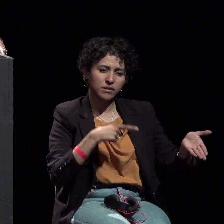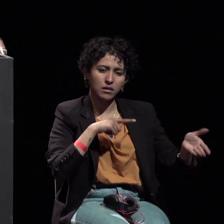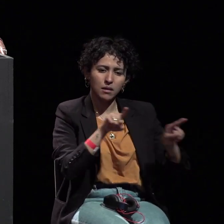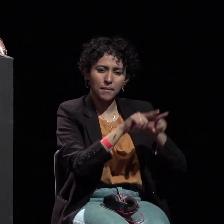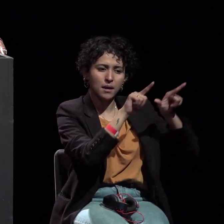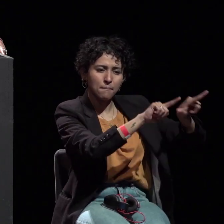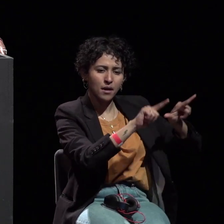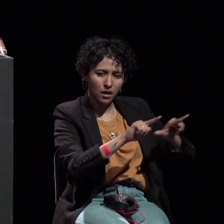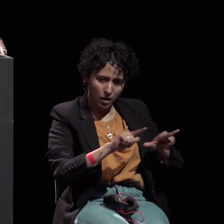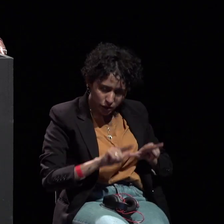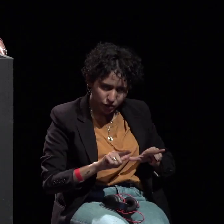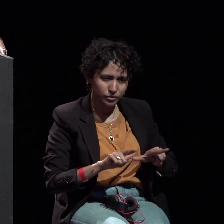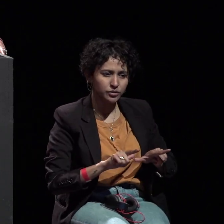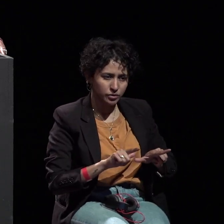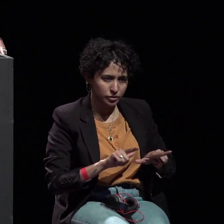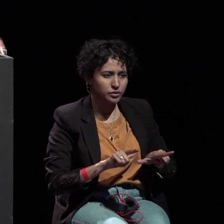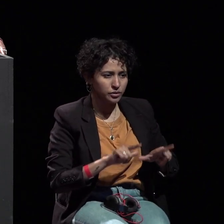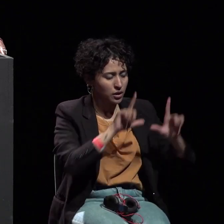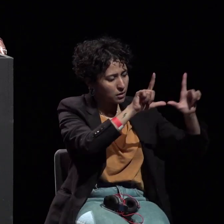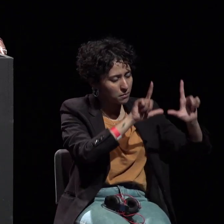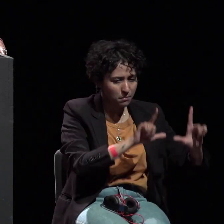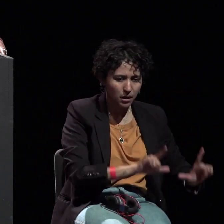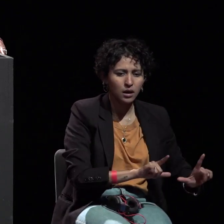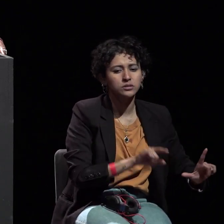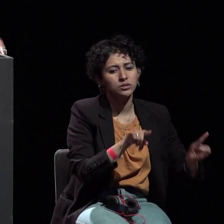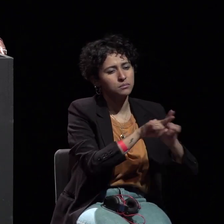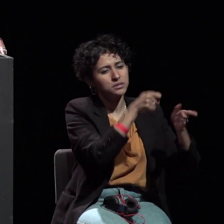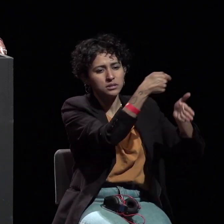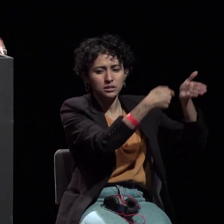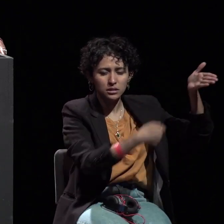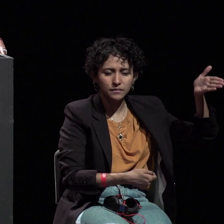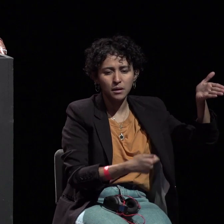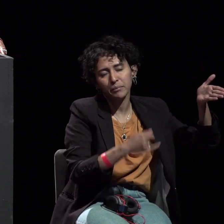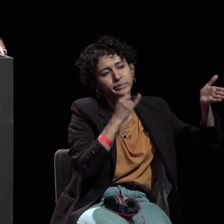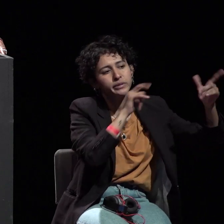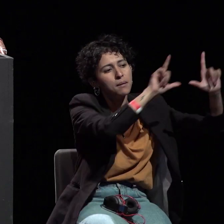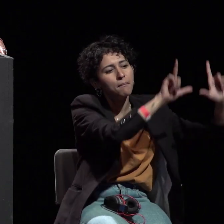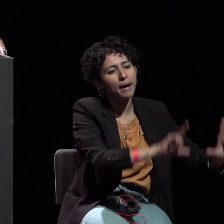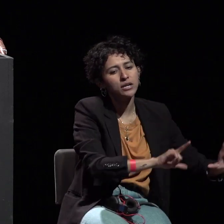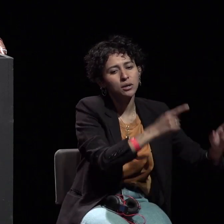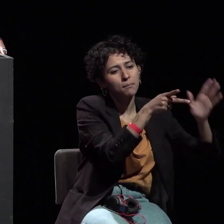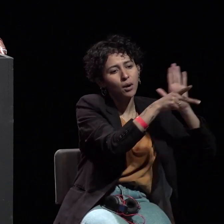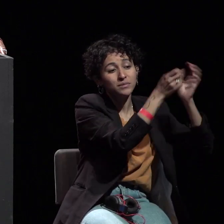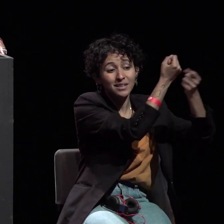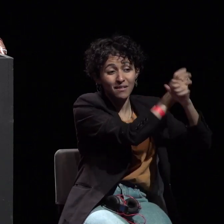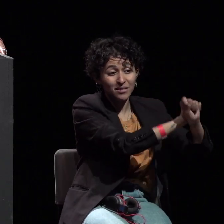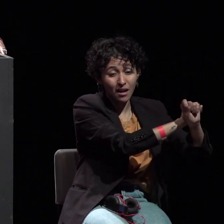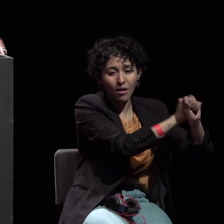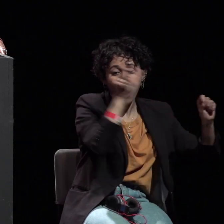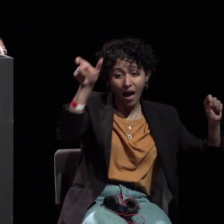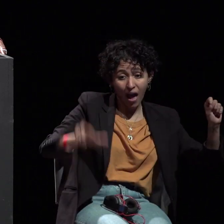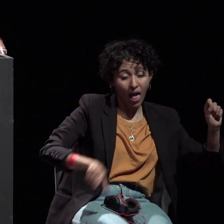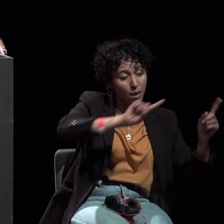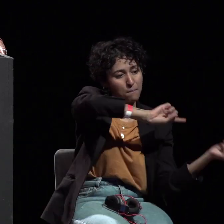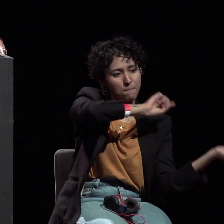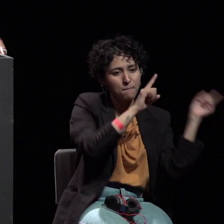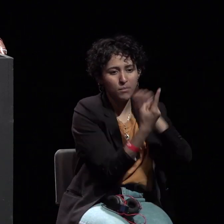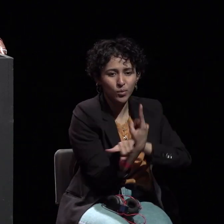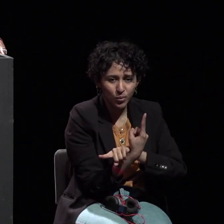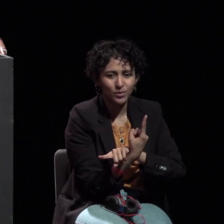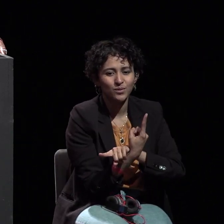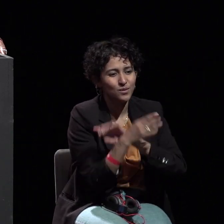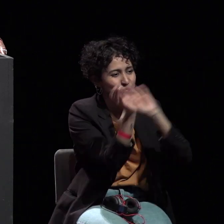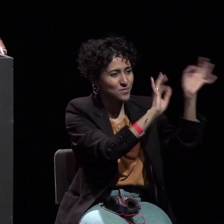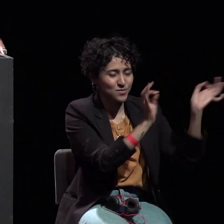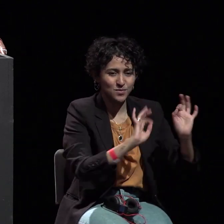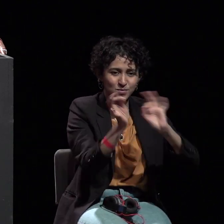imagens reiteradas, imagens de escravidão, e ela reelabora. Dessas imagens, ela